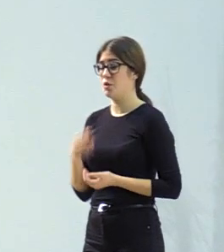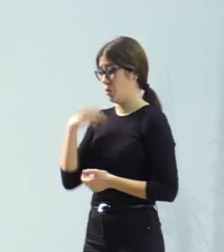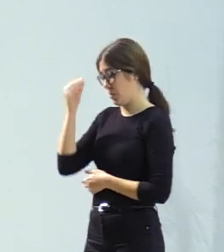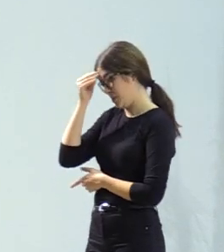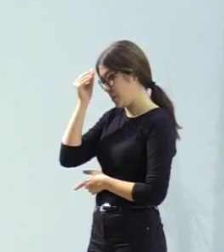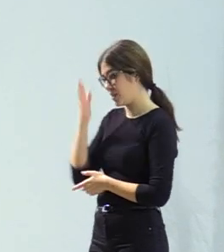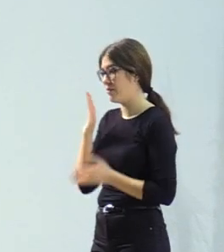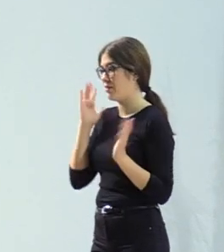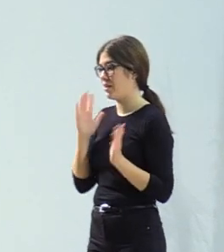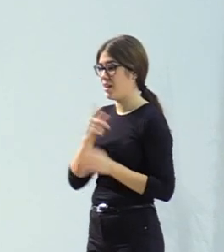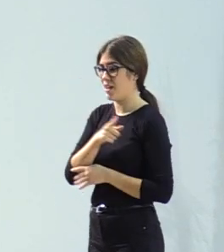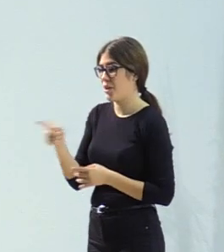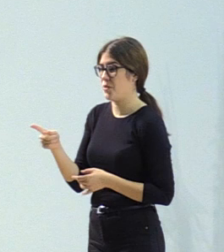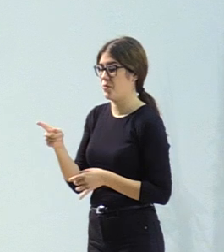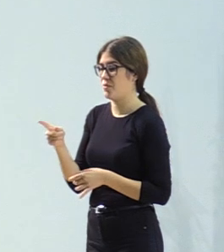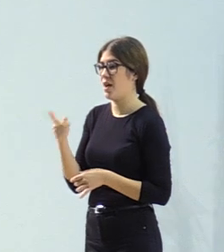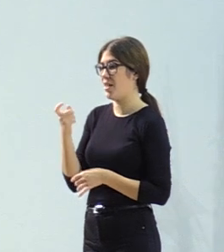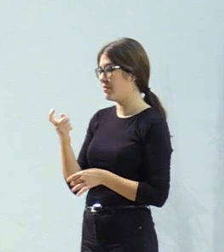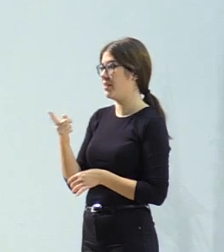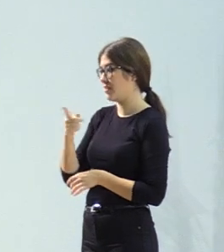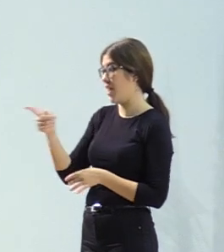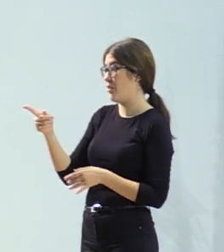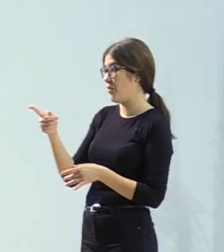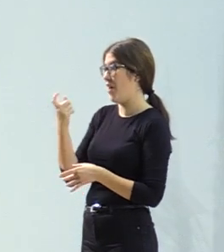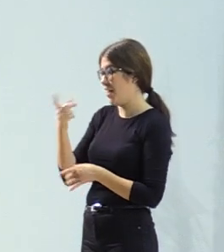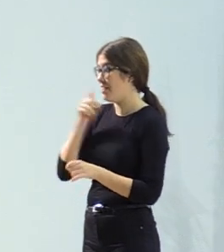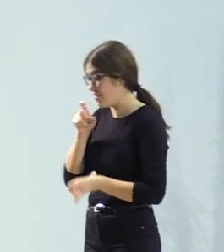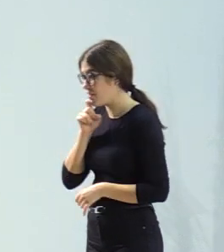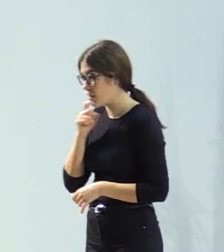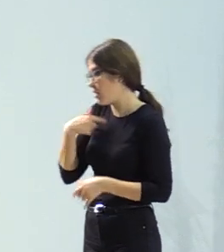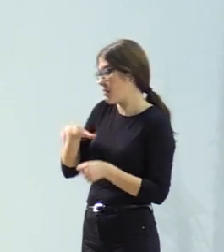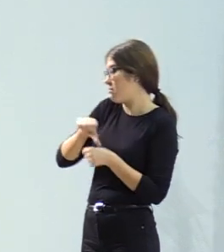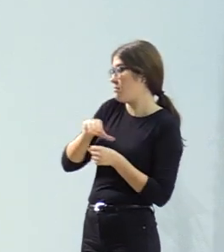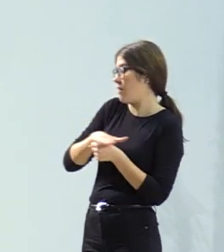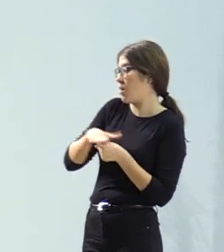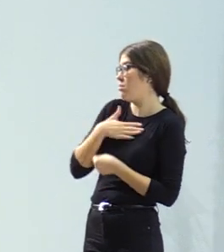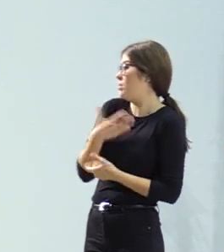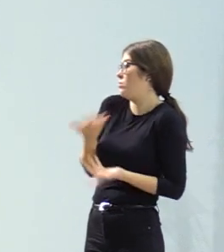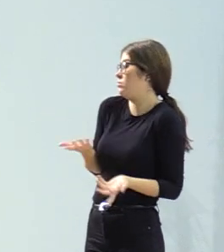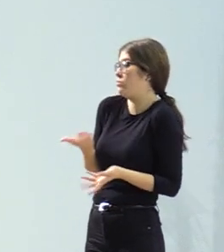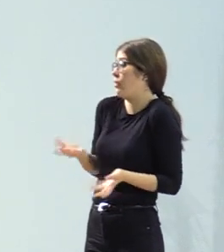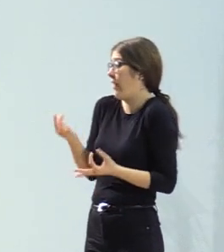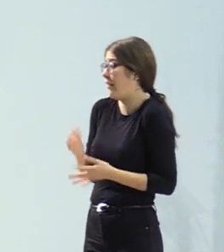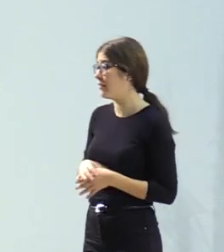en situación de precariedad, mi barrio, jodas, ahí también nos tendremos que organizar, porque si